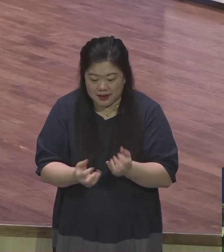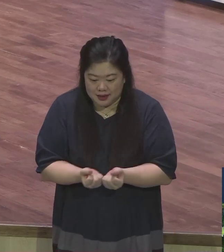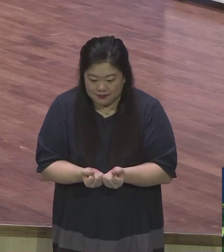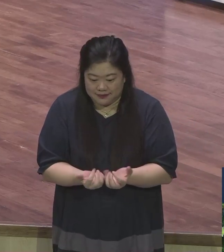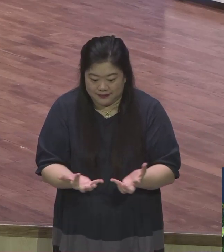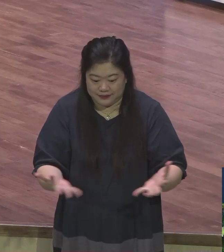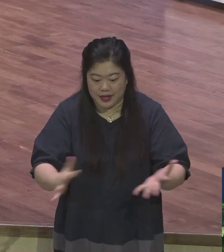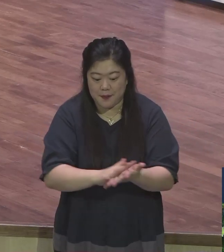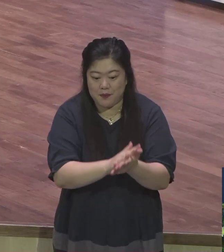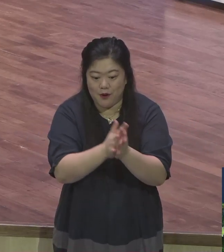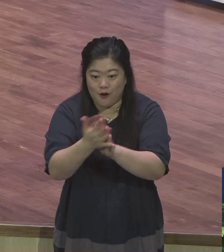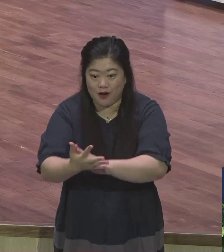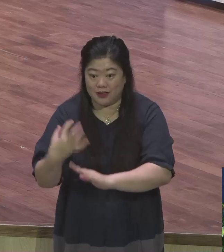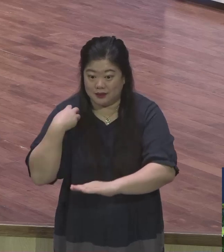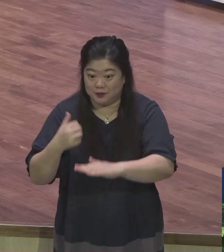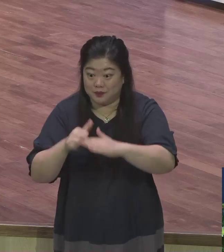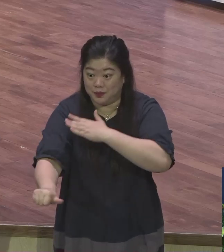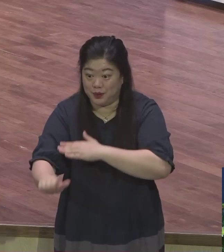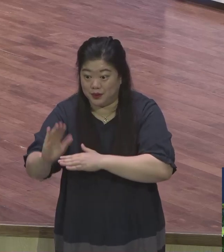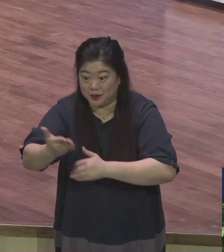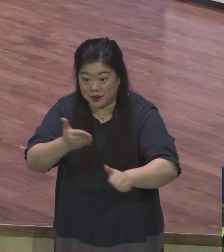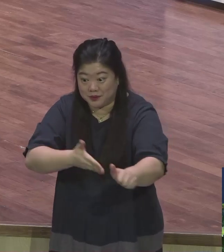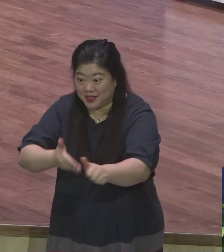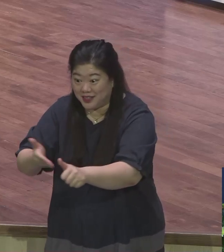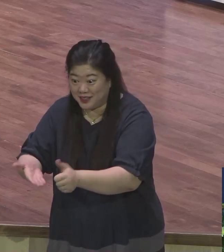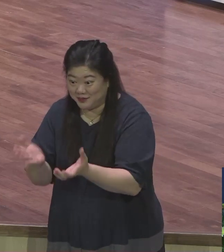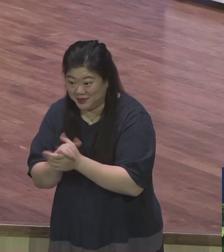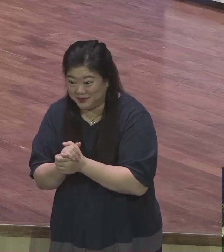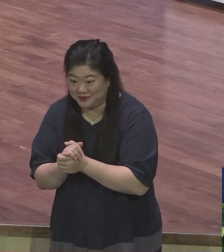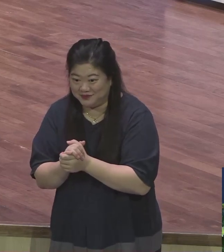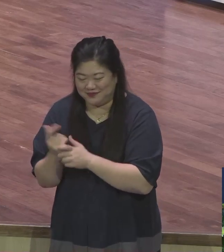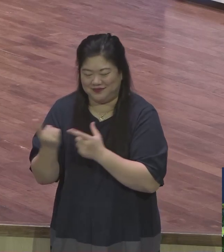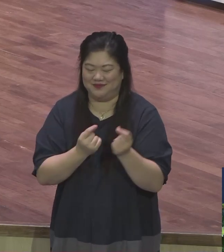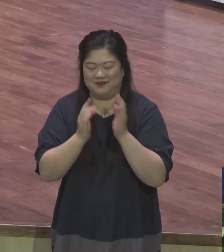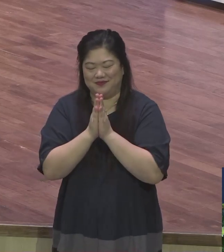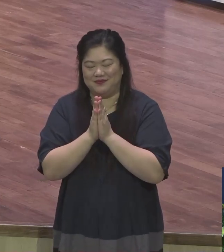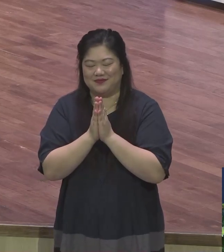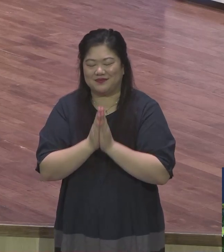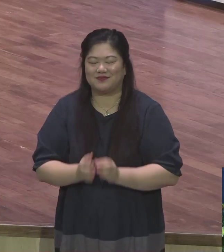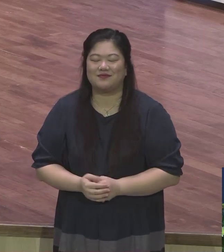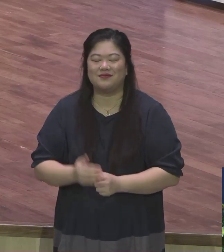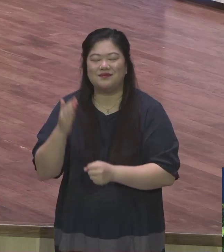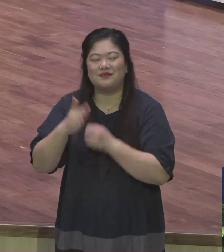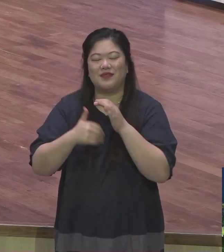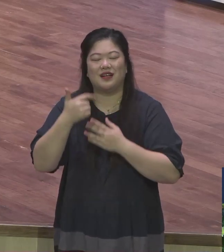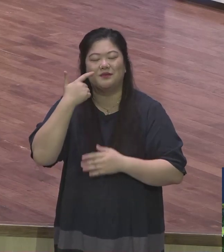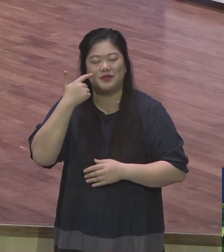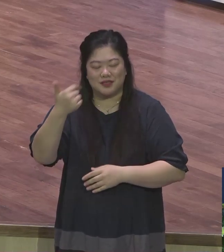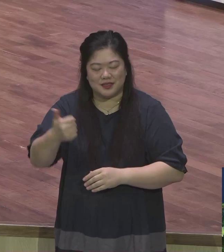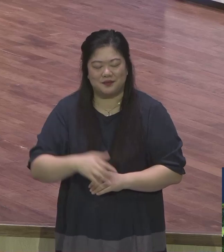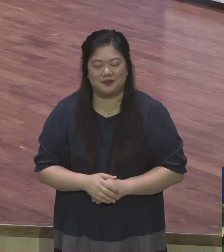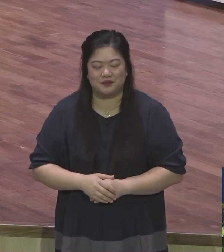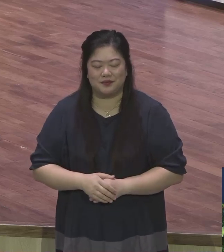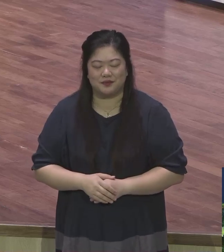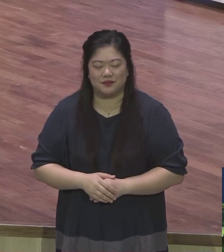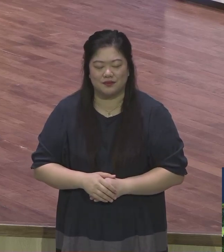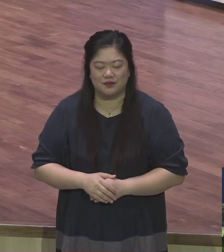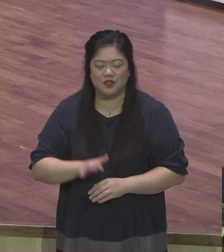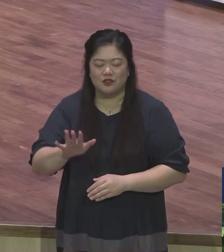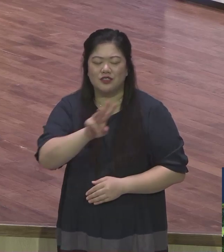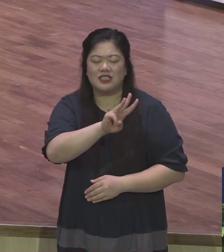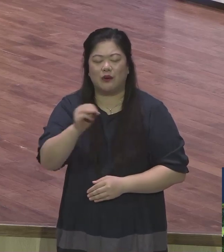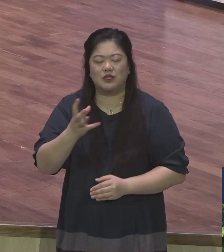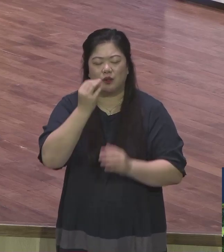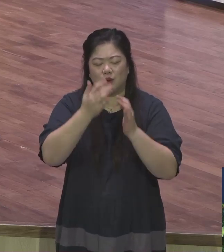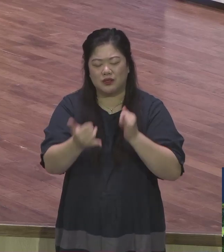주도자들 다 되시기를 제모로 축복합니다. 기도합시다. 아버지 하나님 우리 영유기의 모든 성도들 유기의 사람이